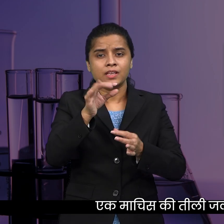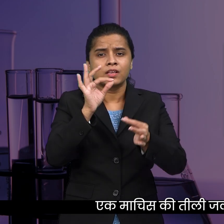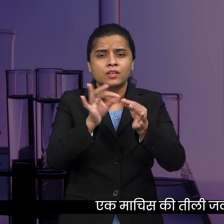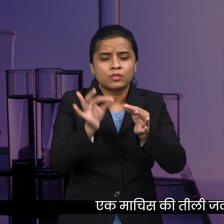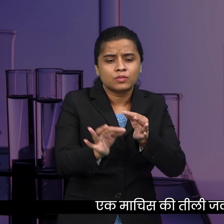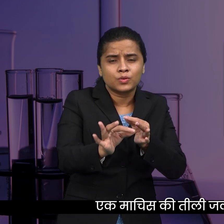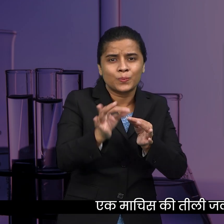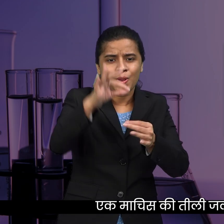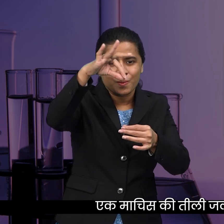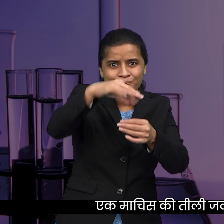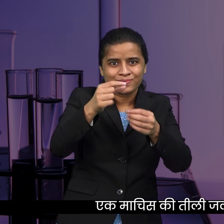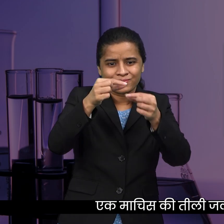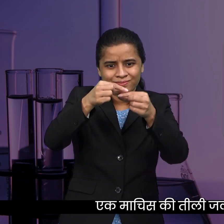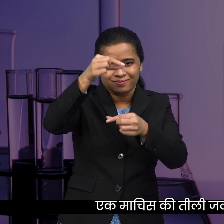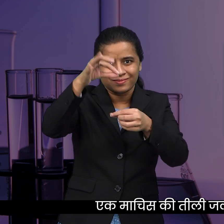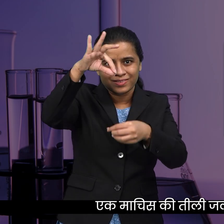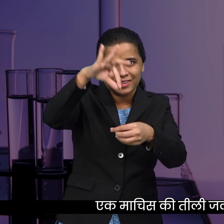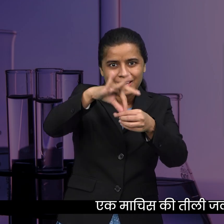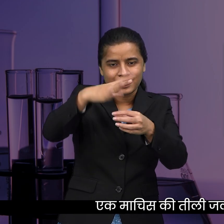उसे परख नली में ले जाइए।